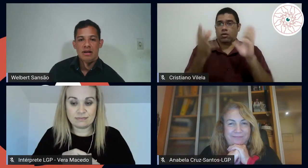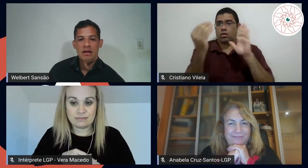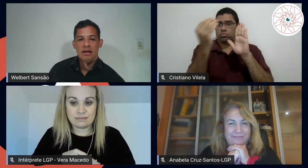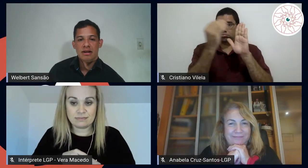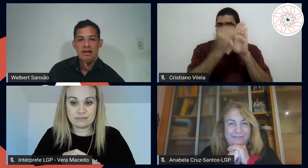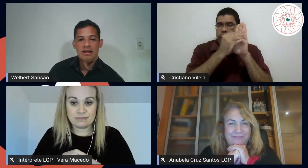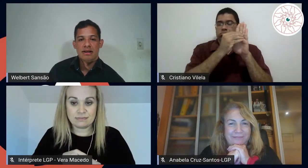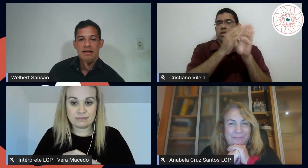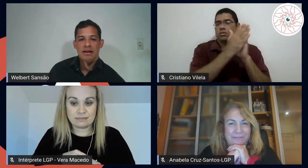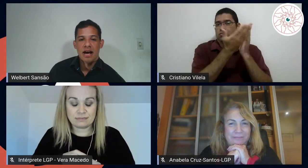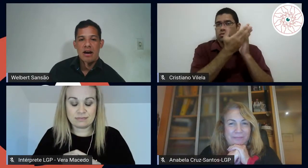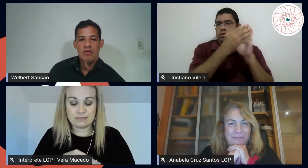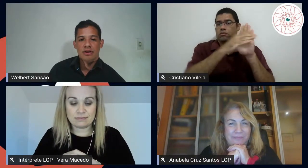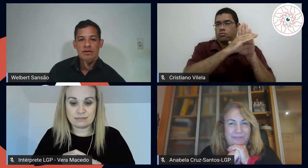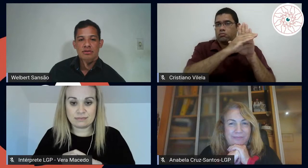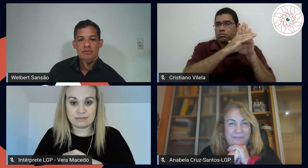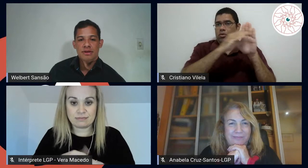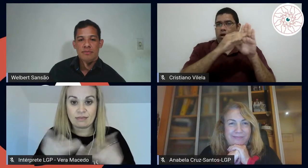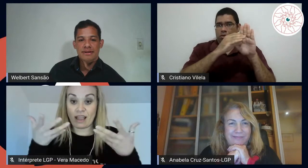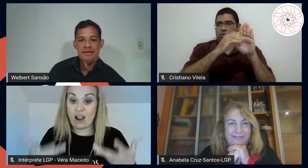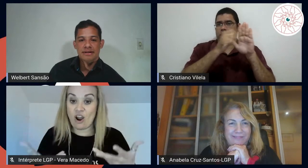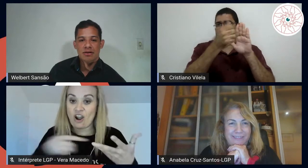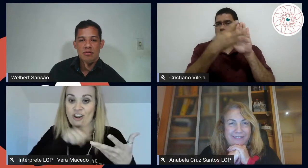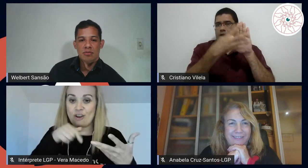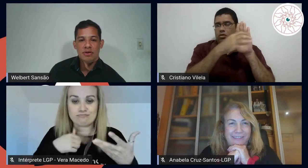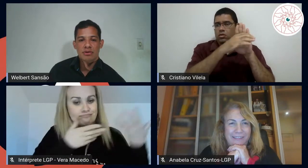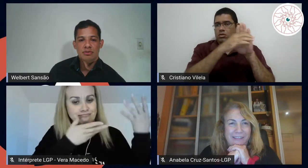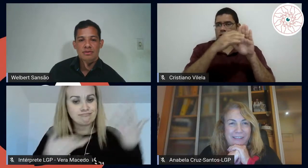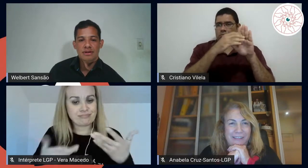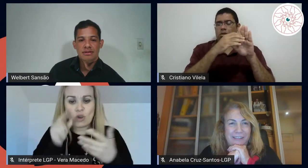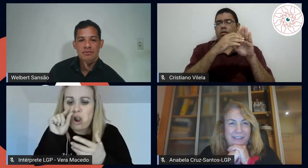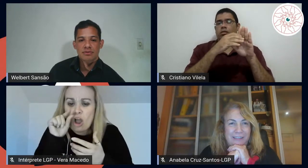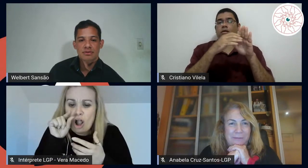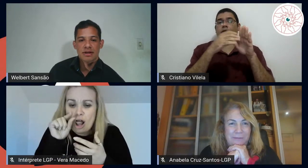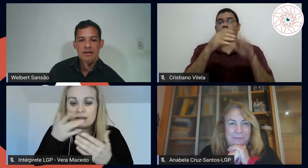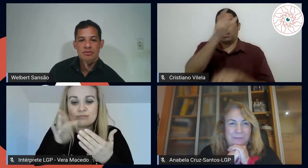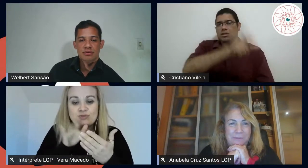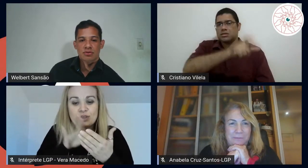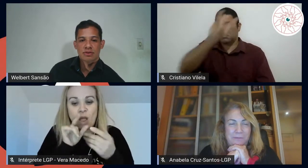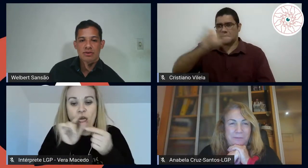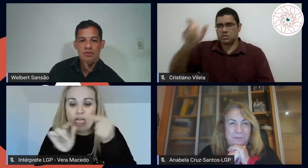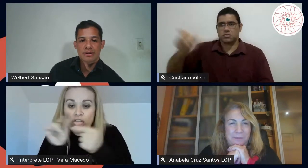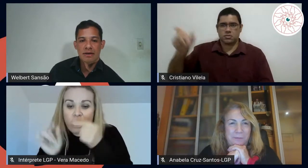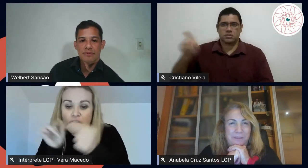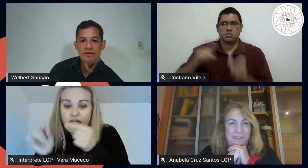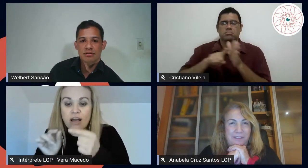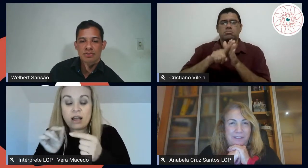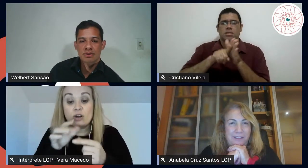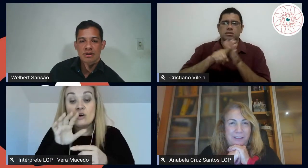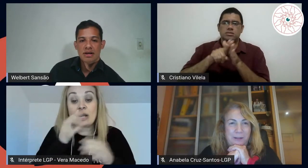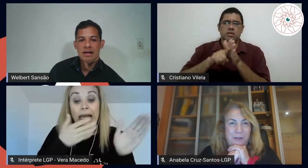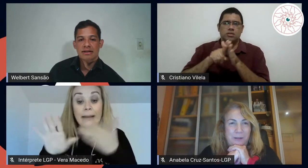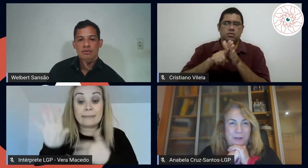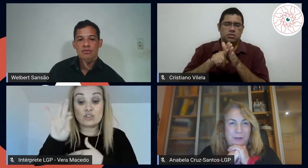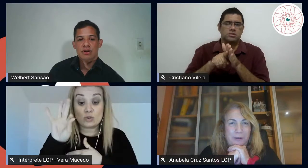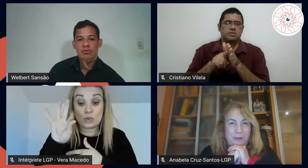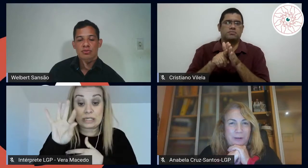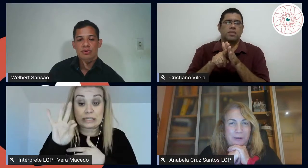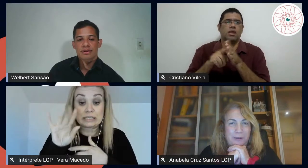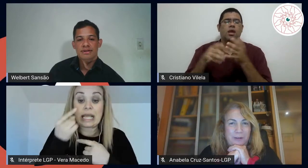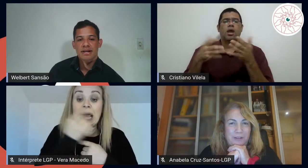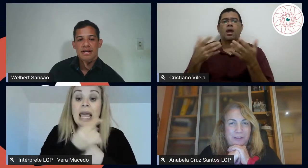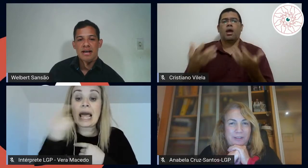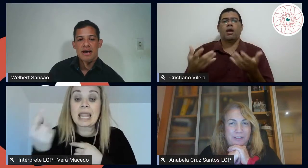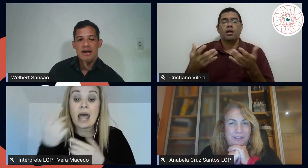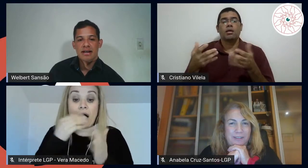produto. Eh, agora nós vamos apresentar um pouquinho dos livros, eh, dos 14 capítulos. cada um dos